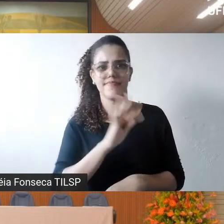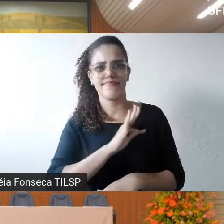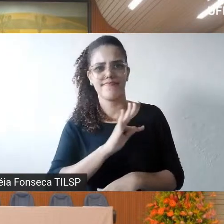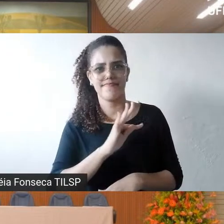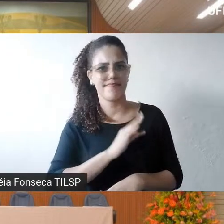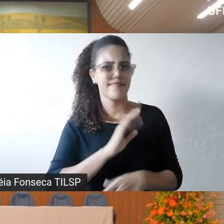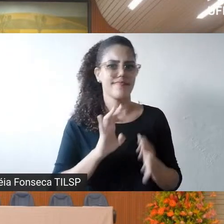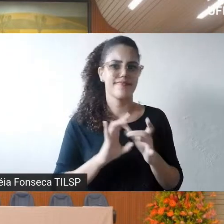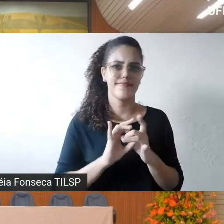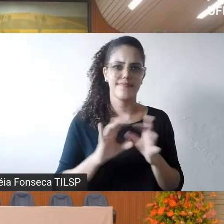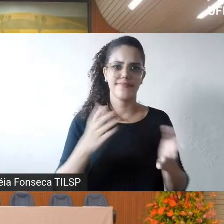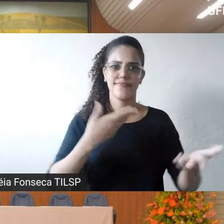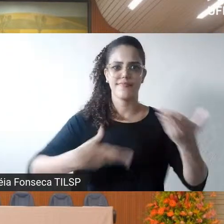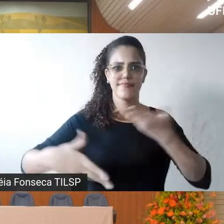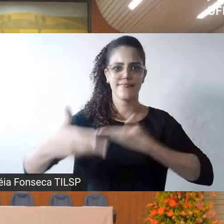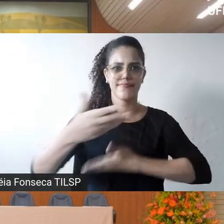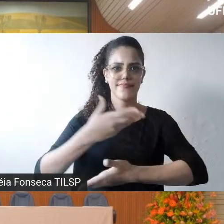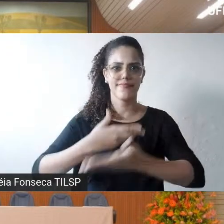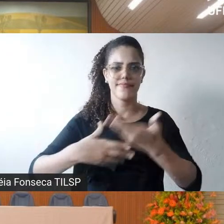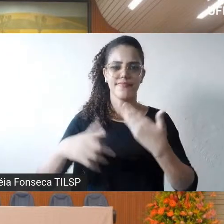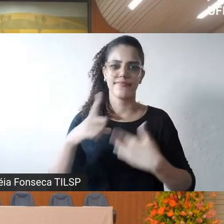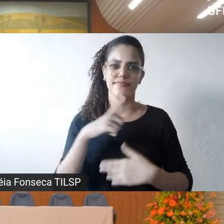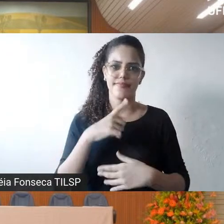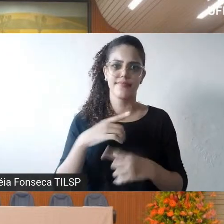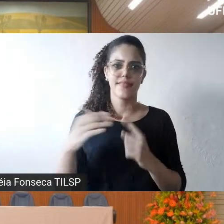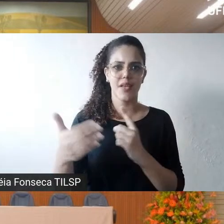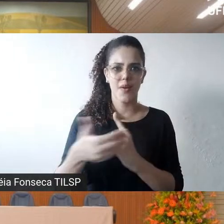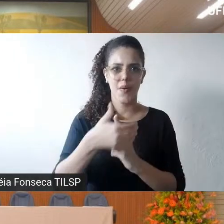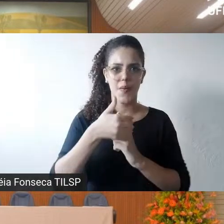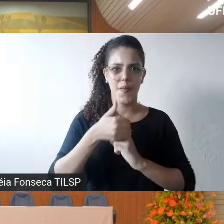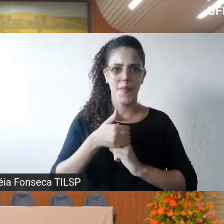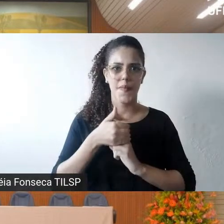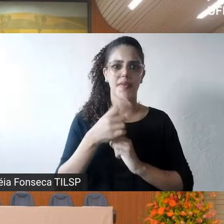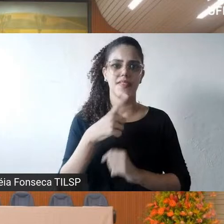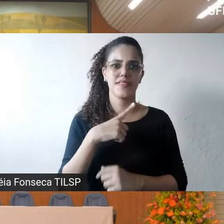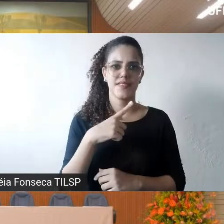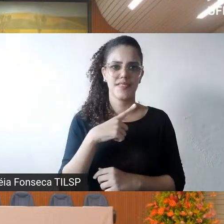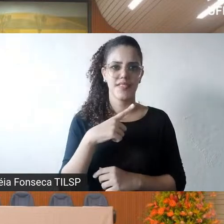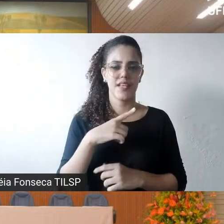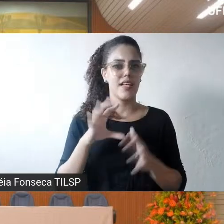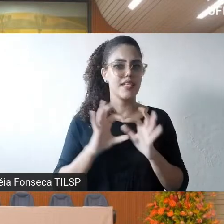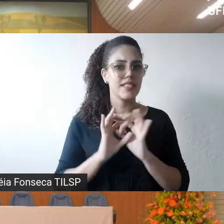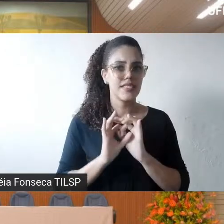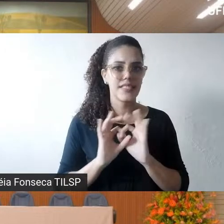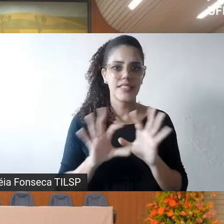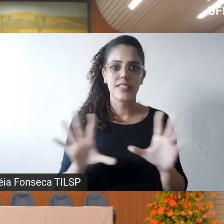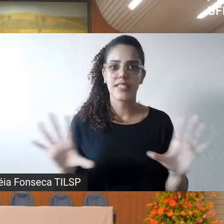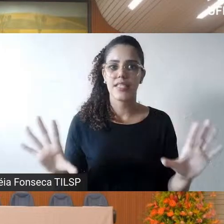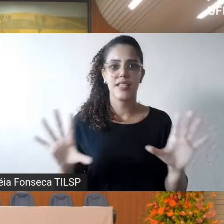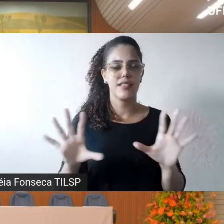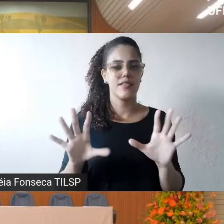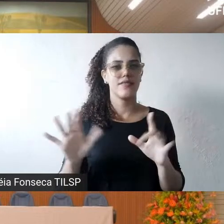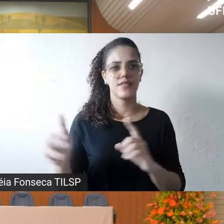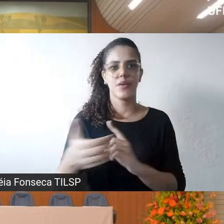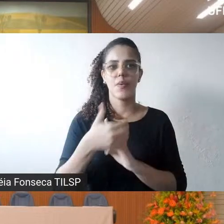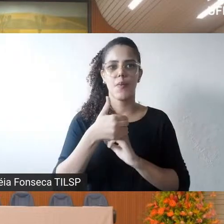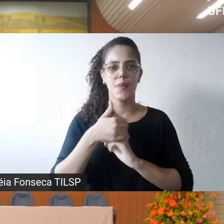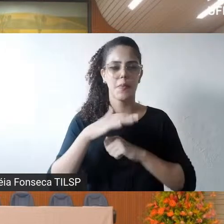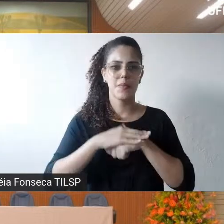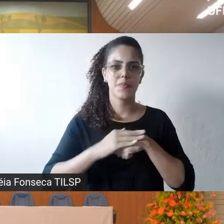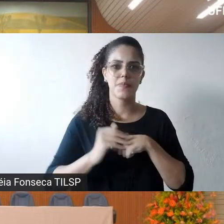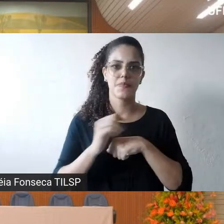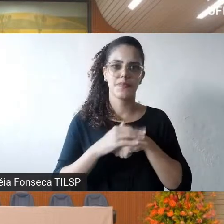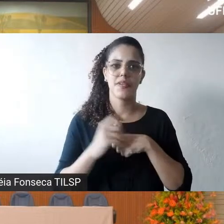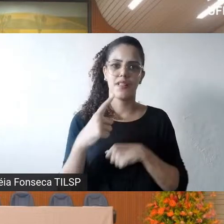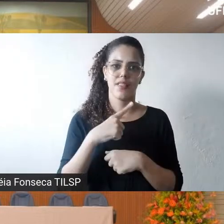estudantes. O acolhimento que é, aqui a gente tem uma liberdade muito grande, um acolhimento muito forte. Então, todo